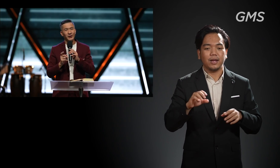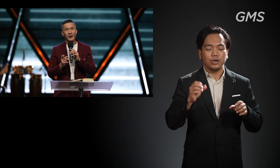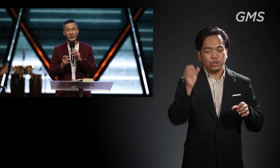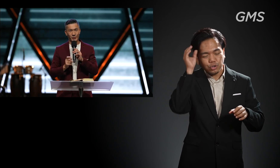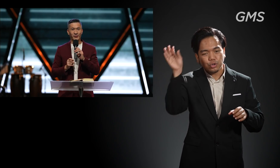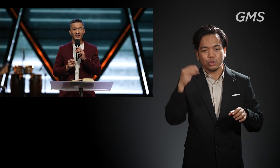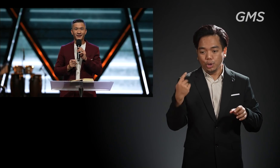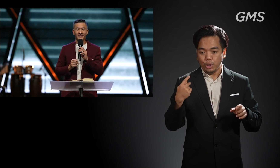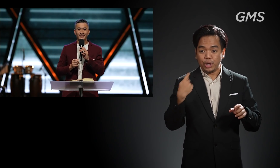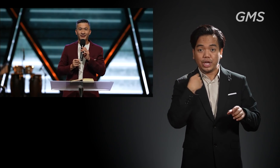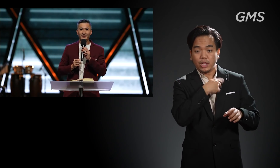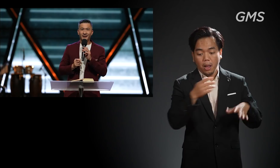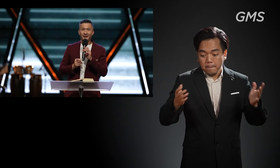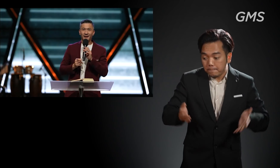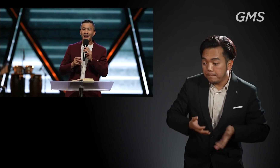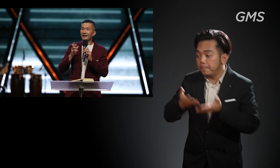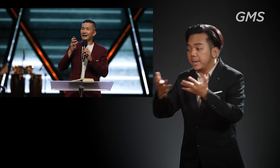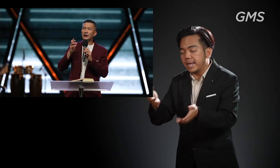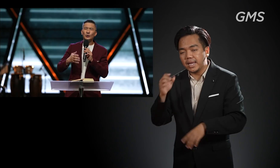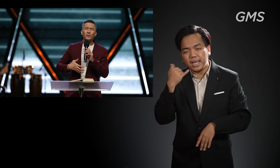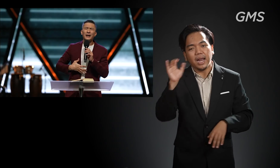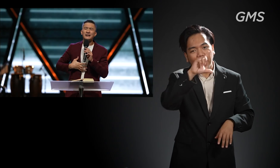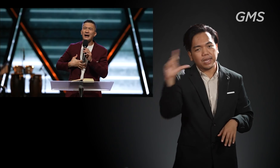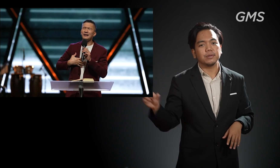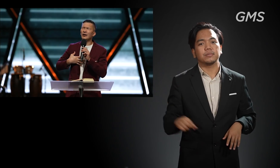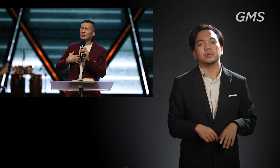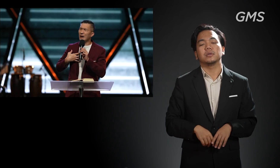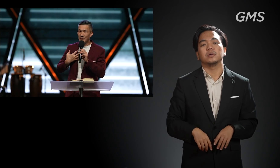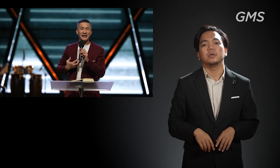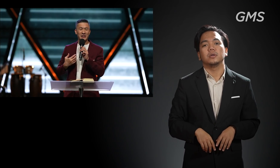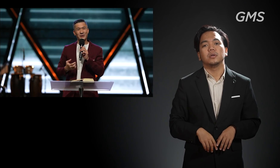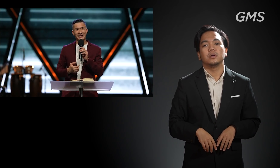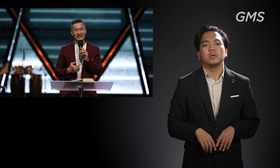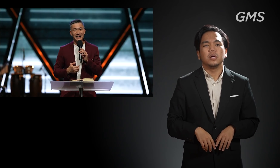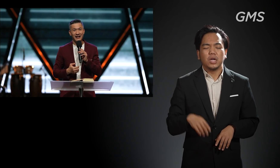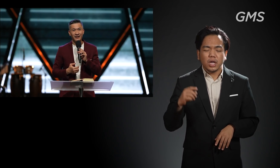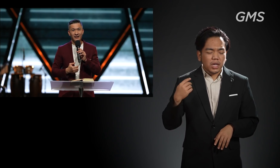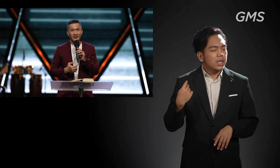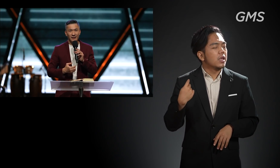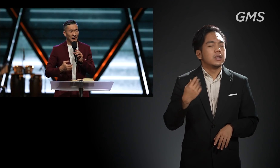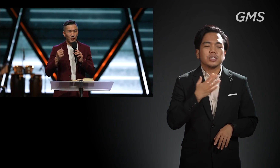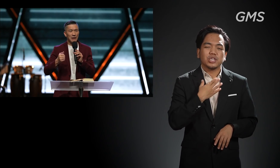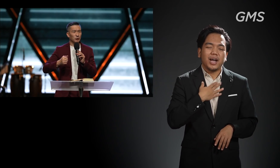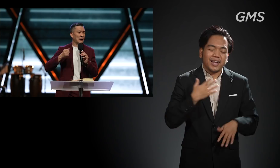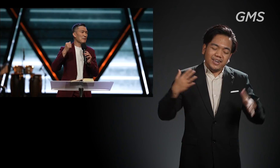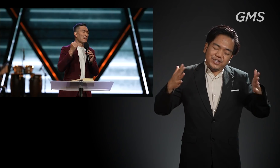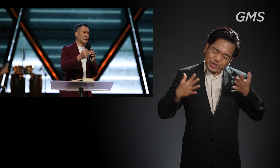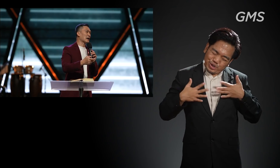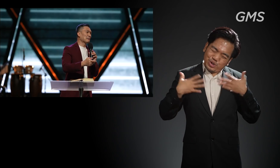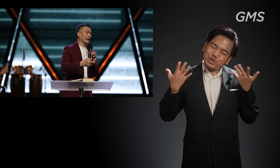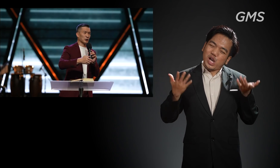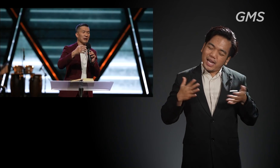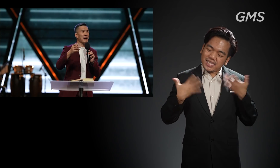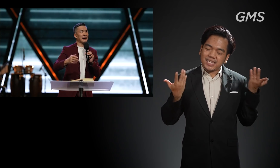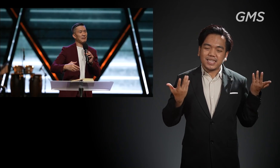sesuatu yang Tuhan suruh. Dan itu perasaannya luar biasa sukacitanya. Dan bukan waktu kami